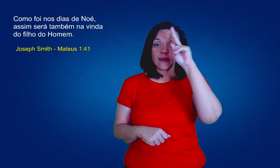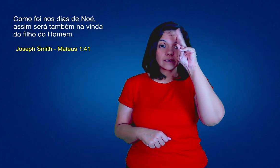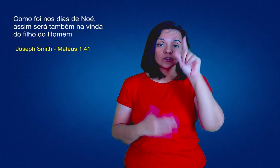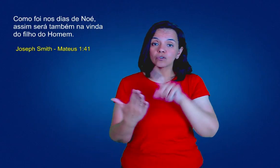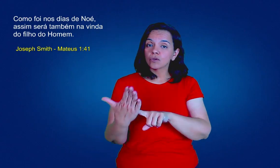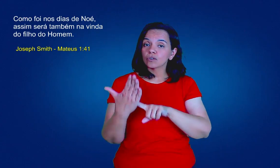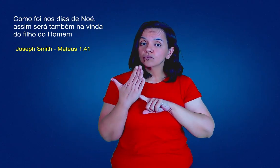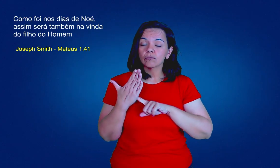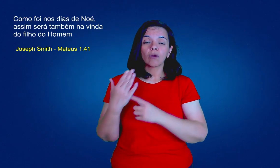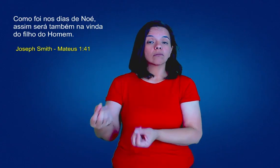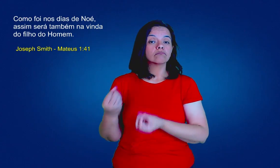Precisamos entender